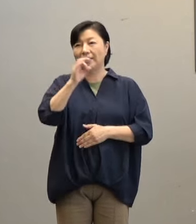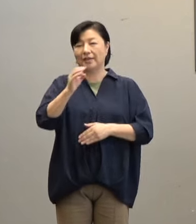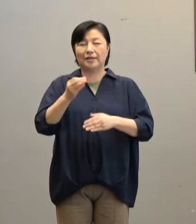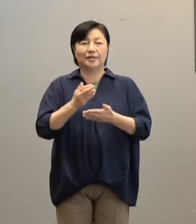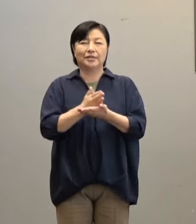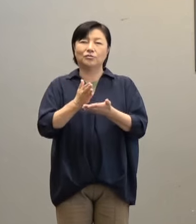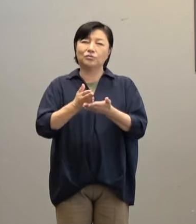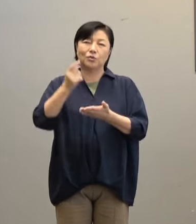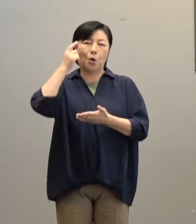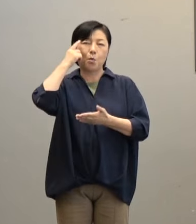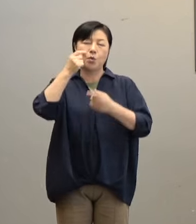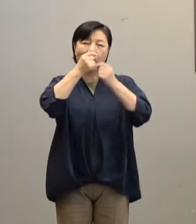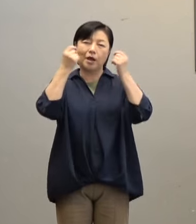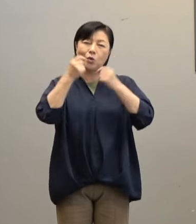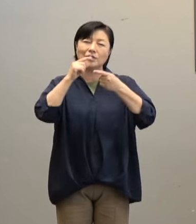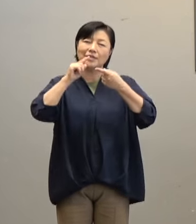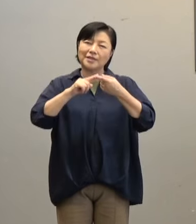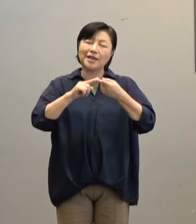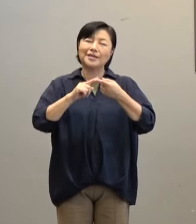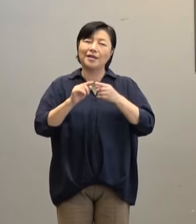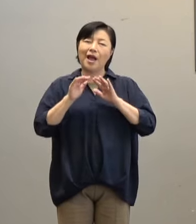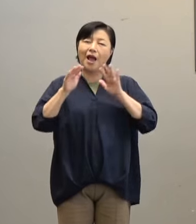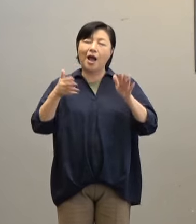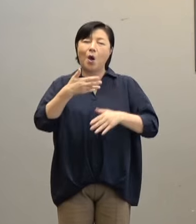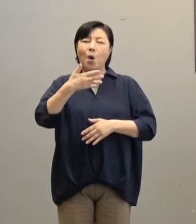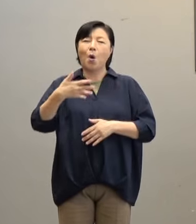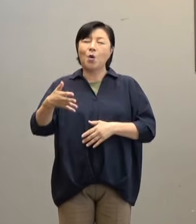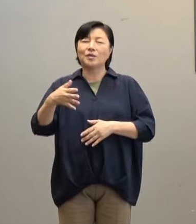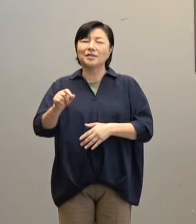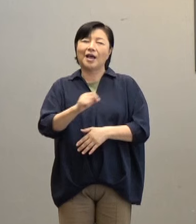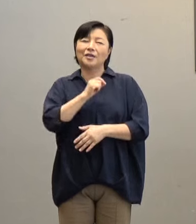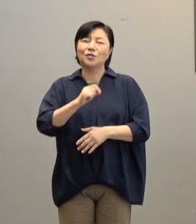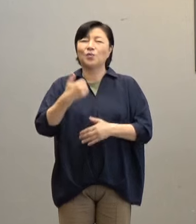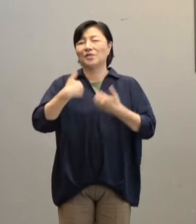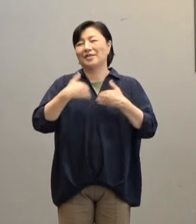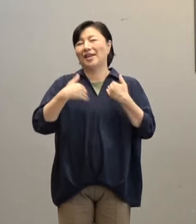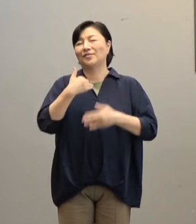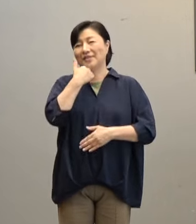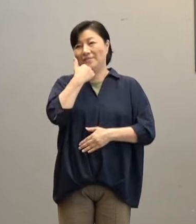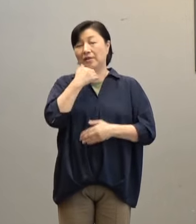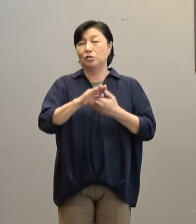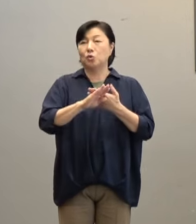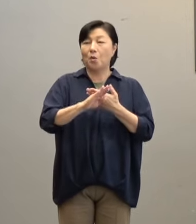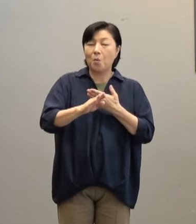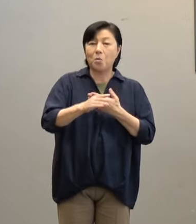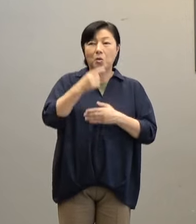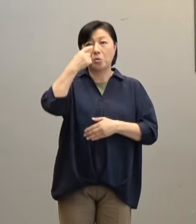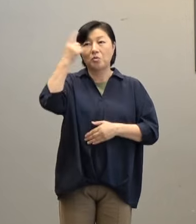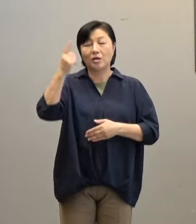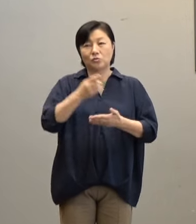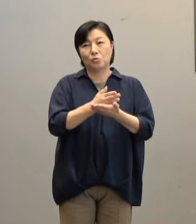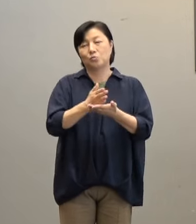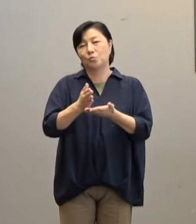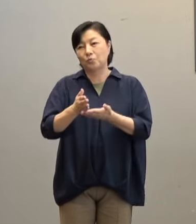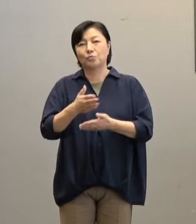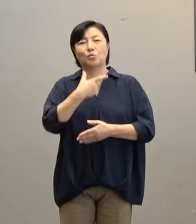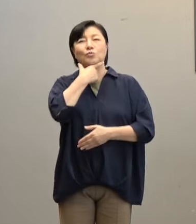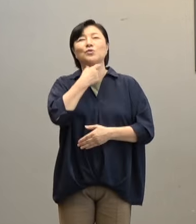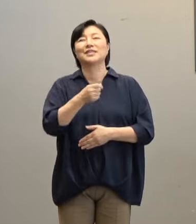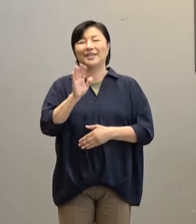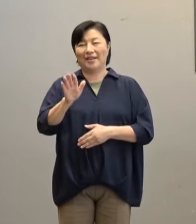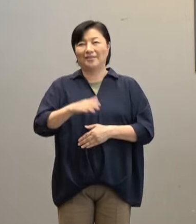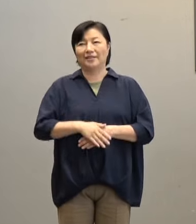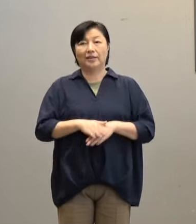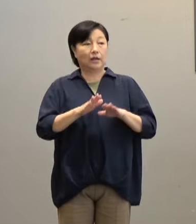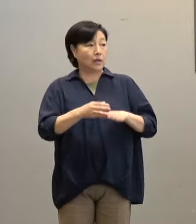ので、まあ、個人的には放水の時期が一番特に楽しみにしておりますが、まあ、それ以外の梨も大好きでございます。 わかりました。